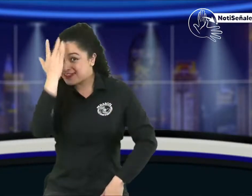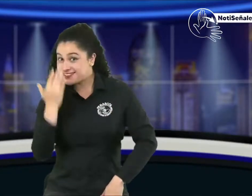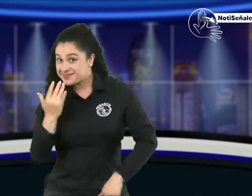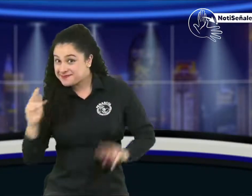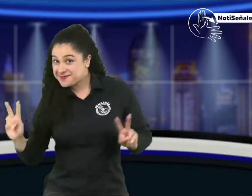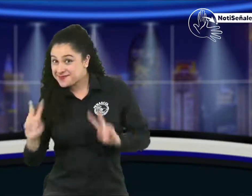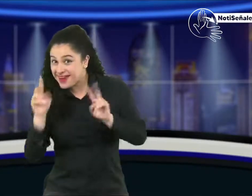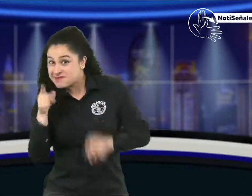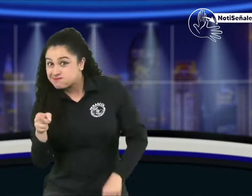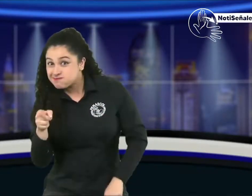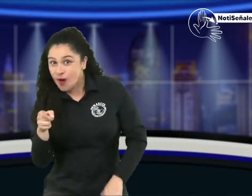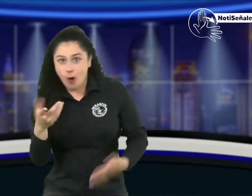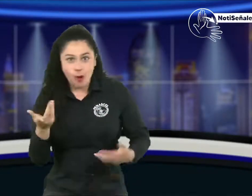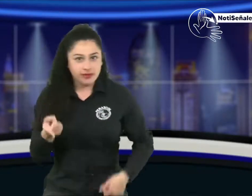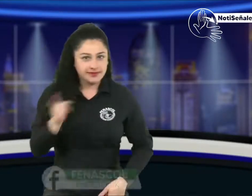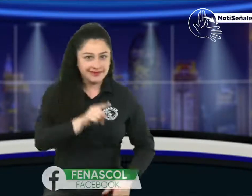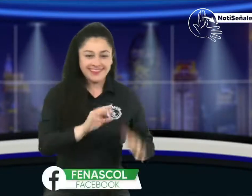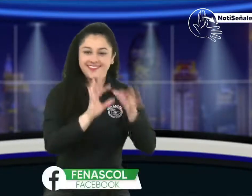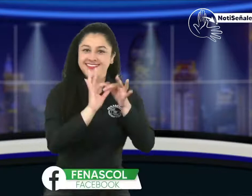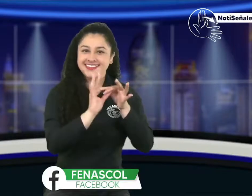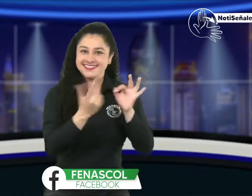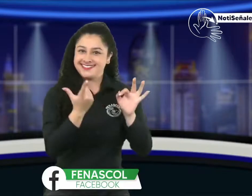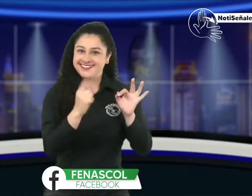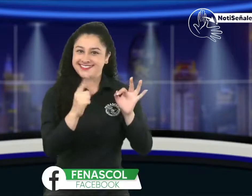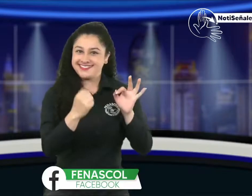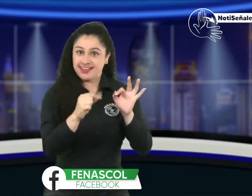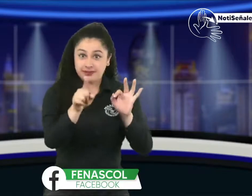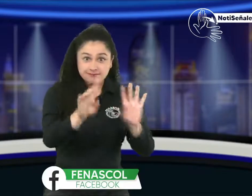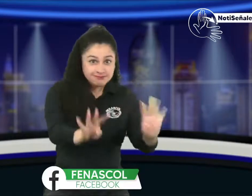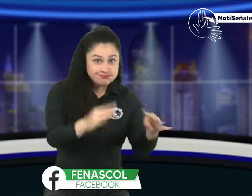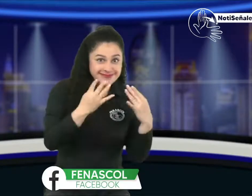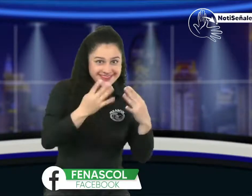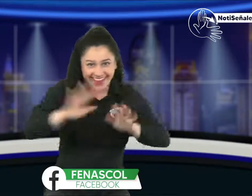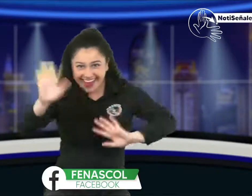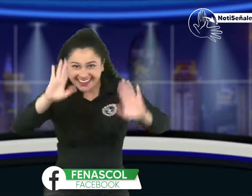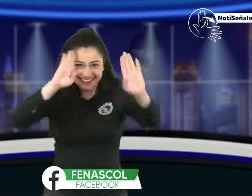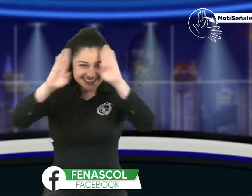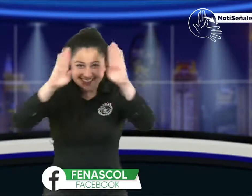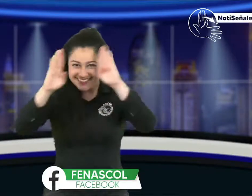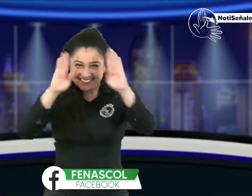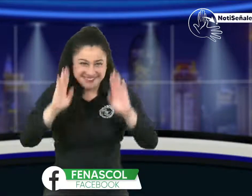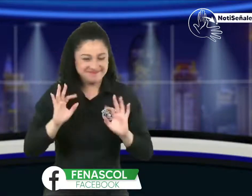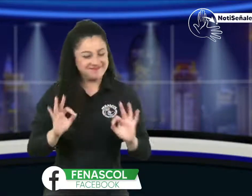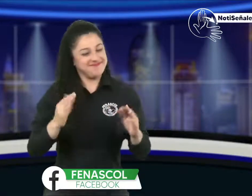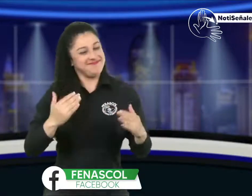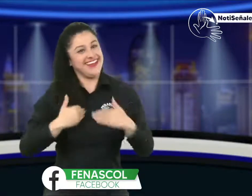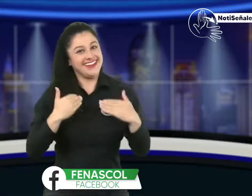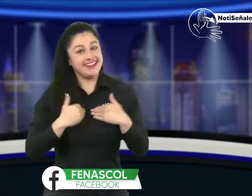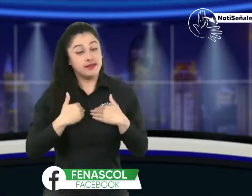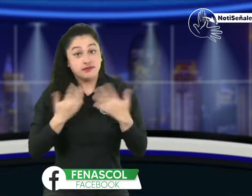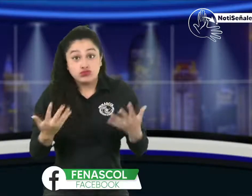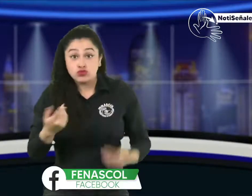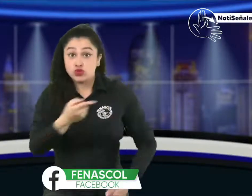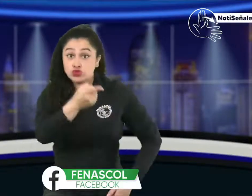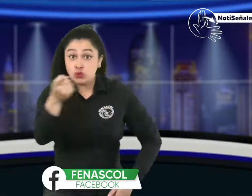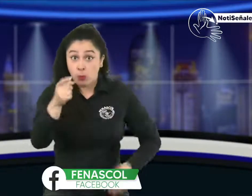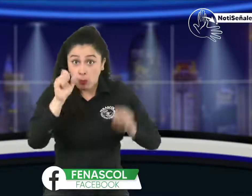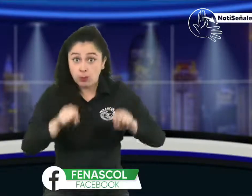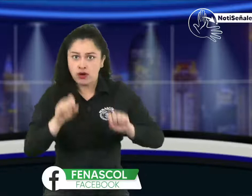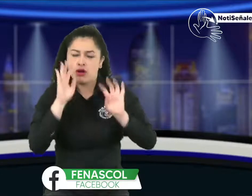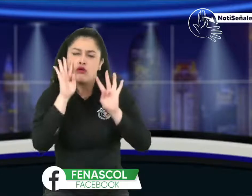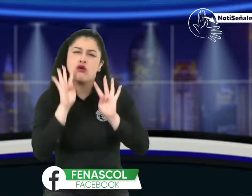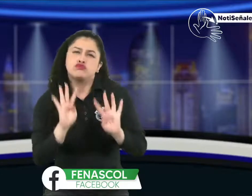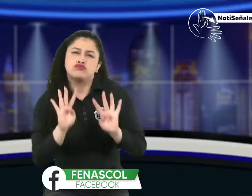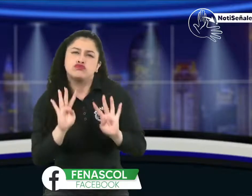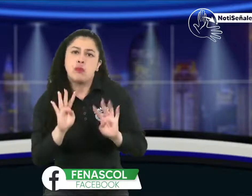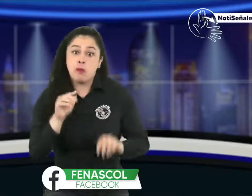ahorita que nos están vivo en el bio y nos están viendo en el vídeo a través del facebook de pena es coll y la señal en vivo y penas con el digital un gran